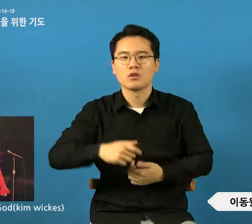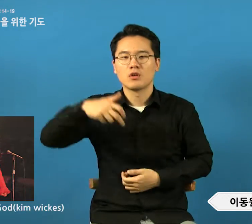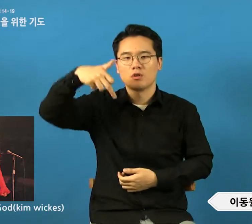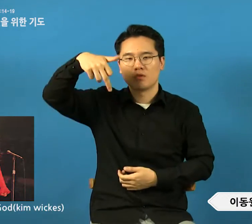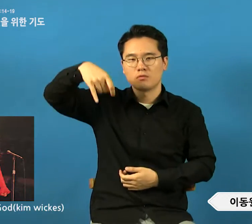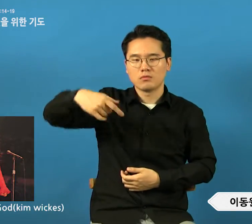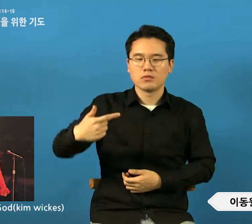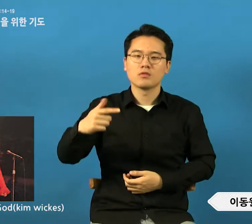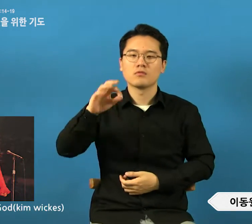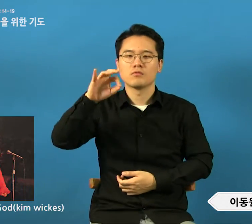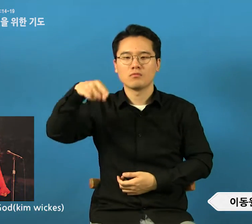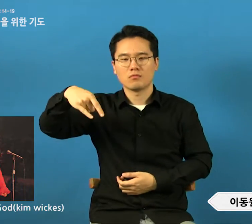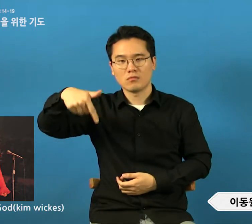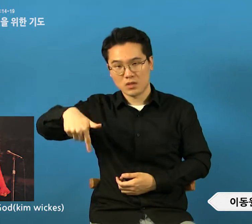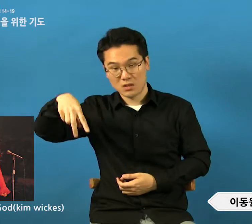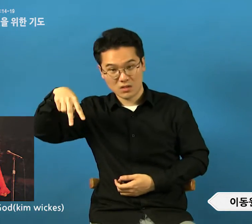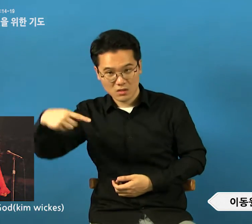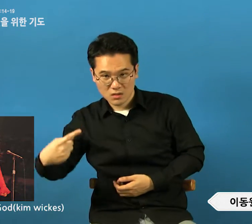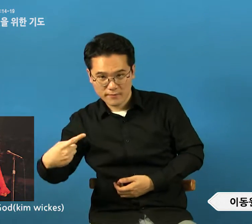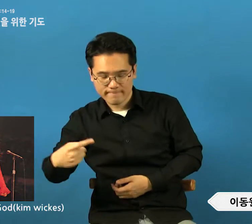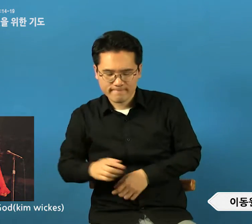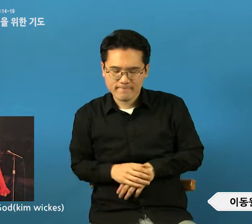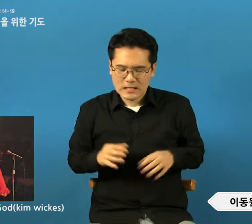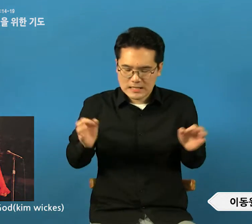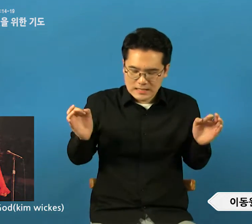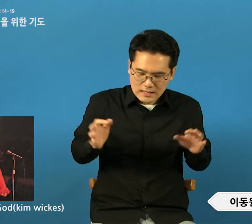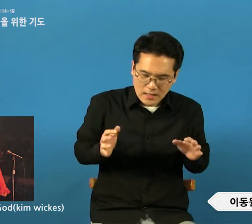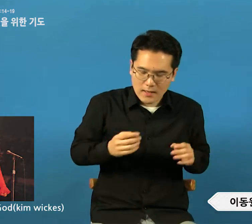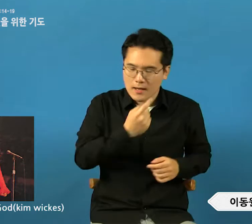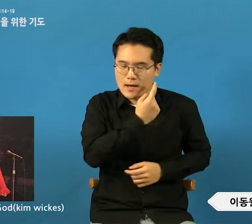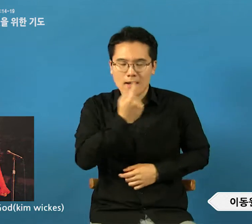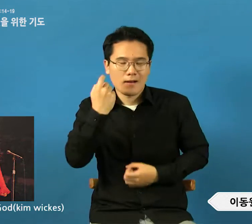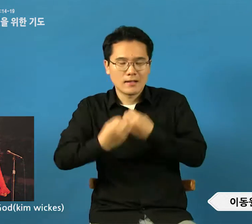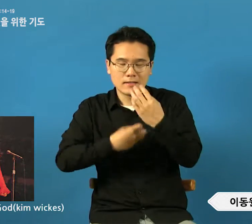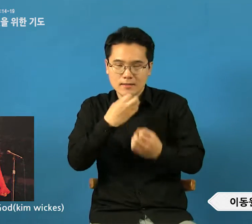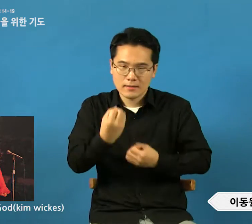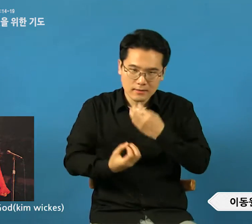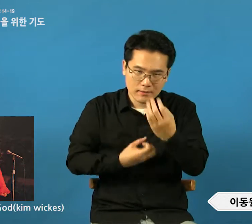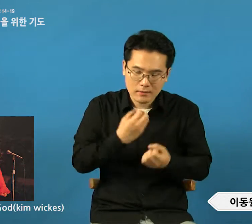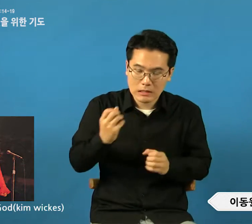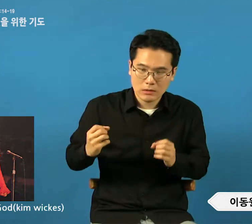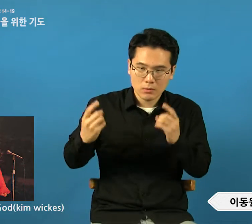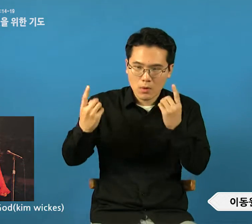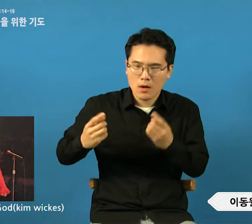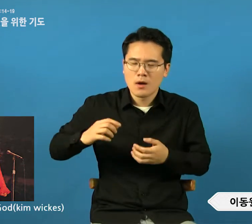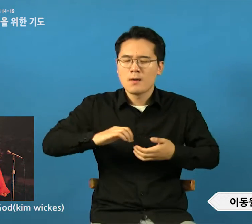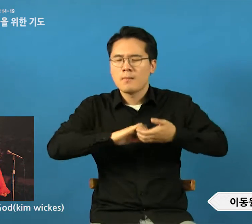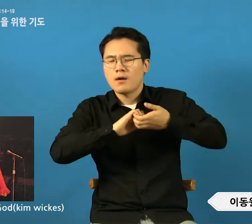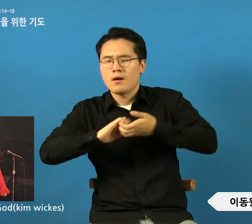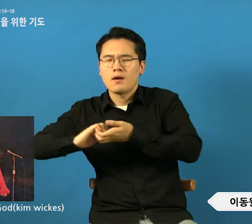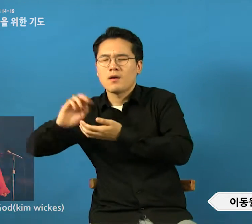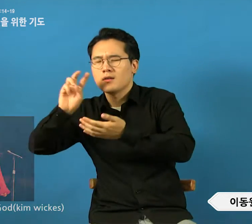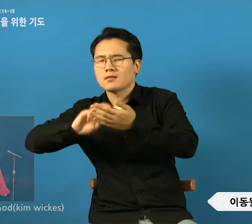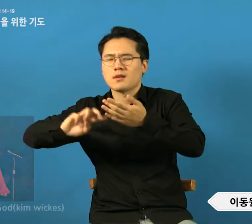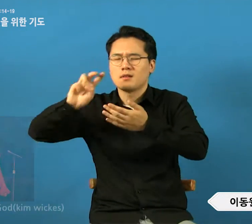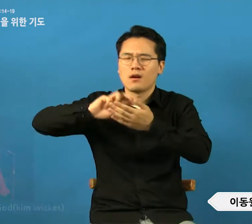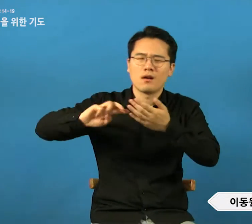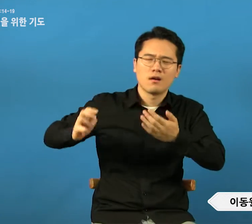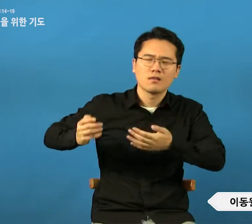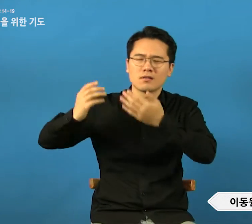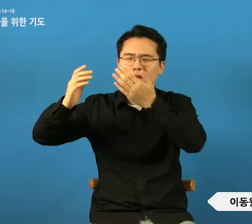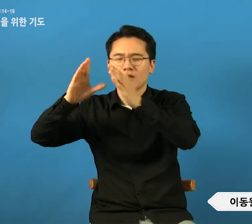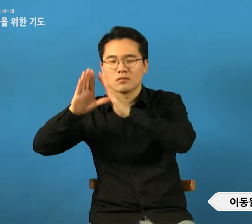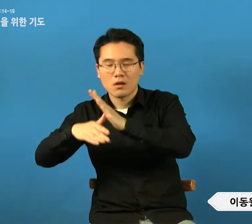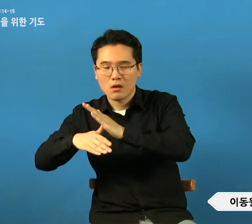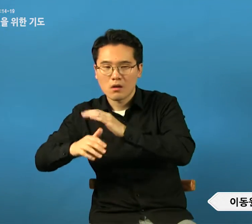윅스. 자신의 짤막한 간증과 함께 이 찬양을 부르는 순간 장내 사람들은 숙연한 감동